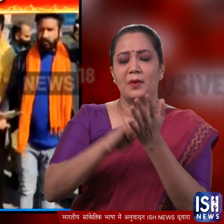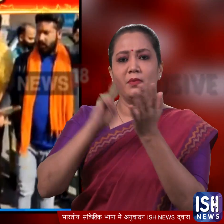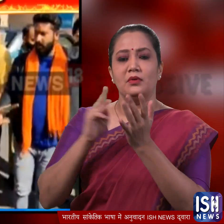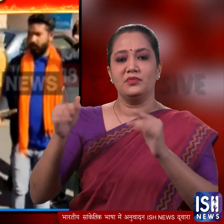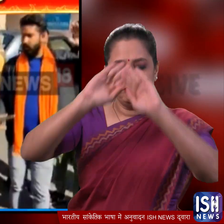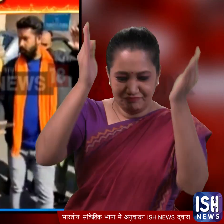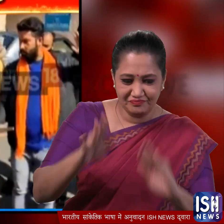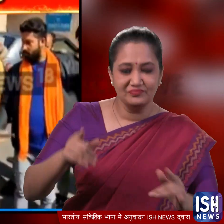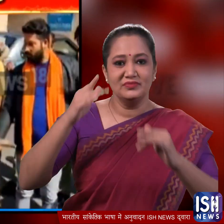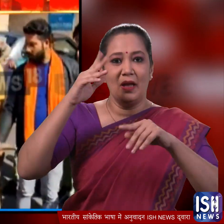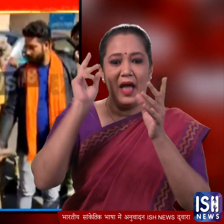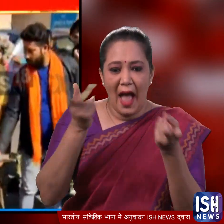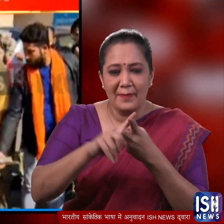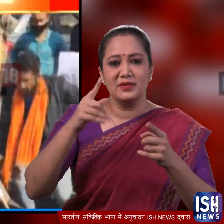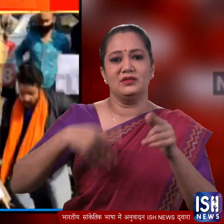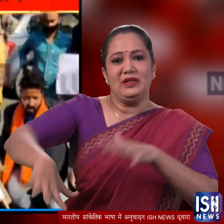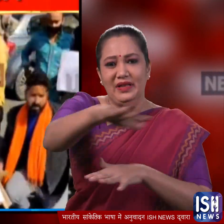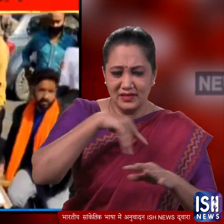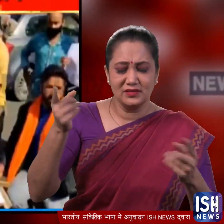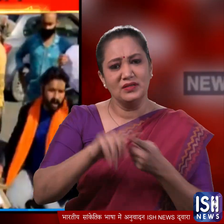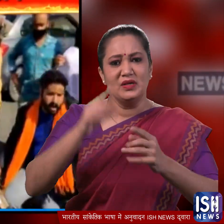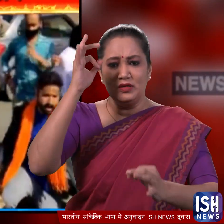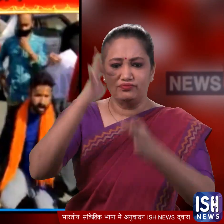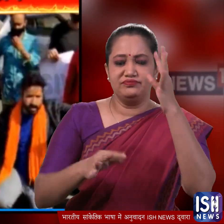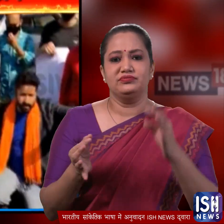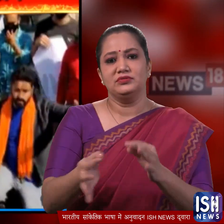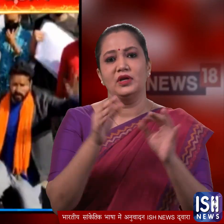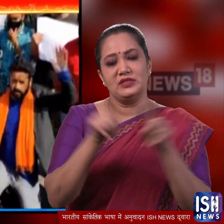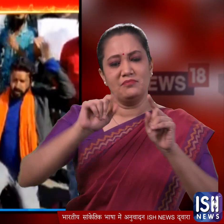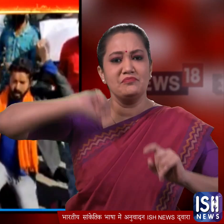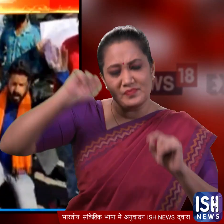का पुतला लेकर शहर के एक चौराहे पर पहुंच गए।